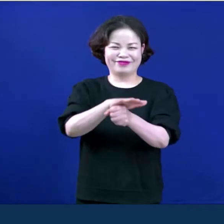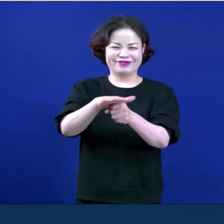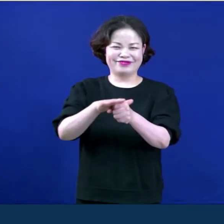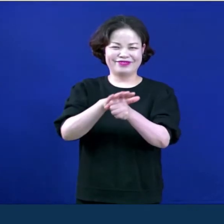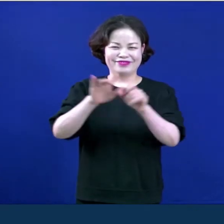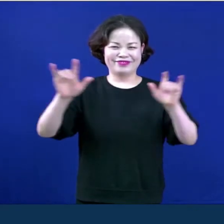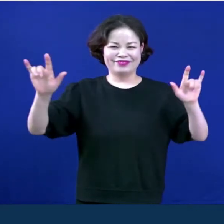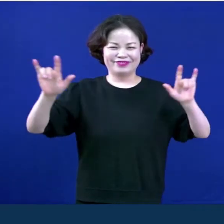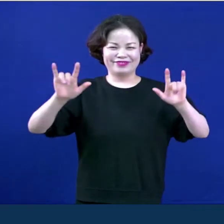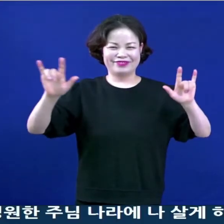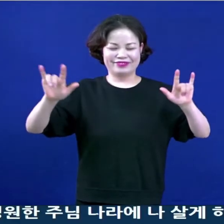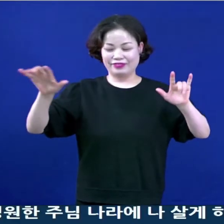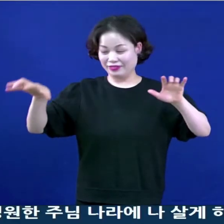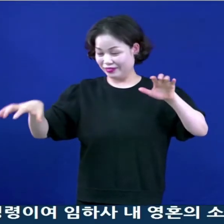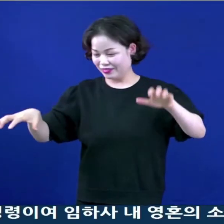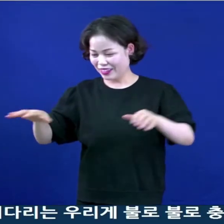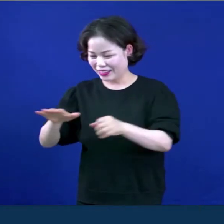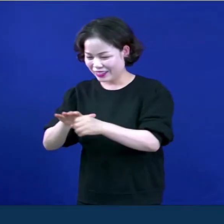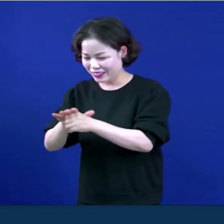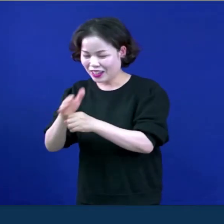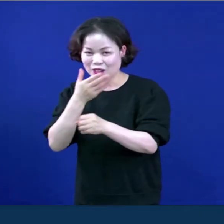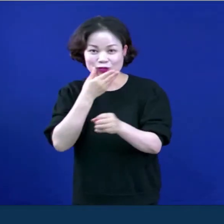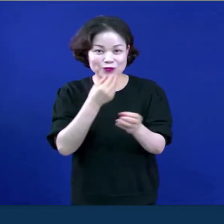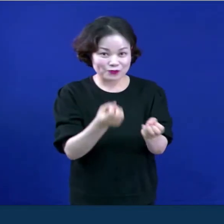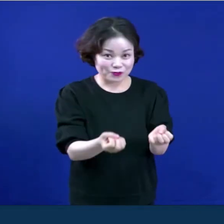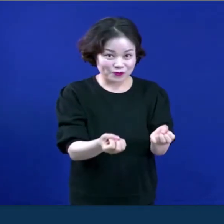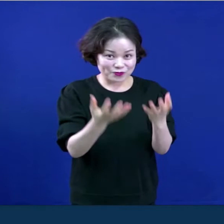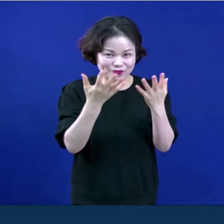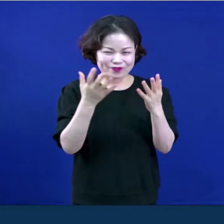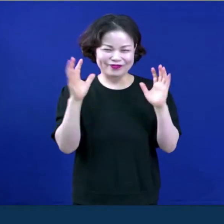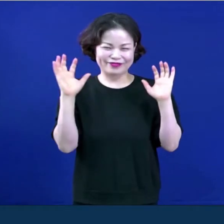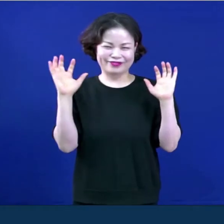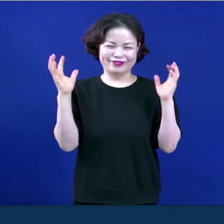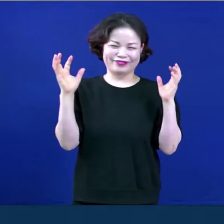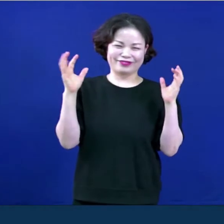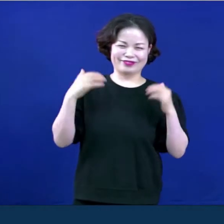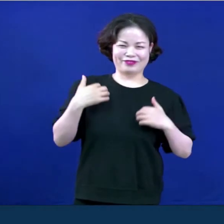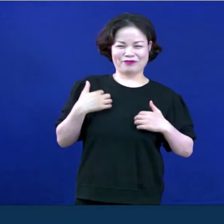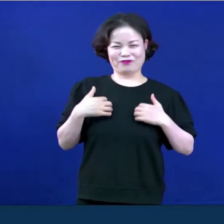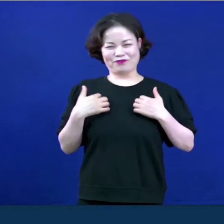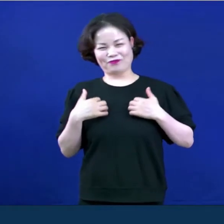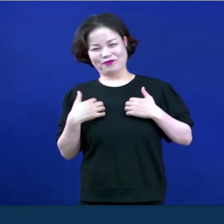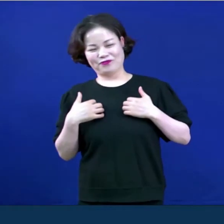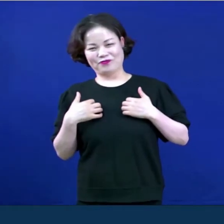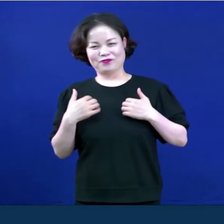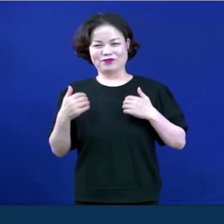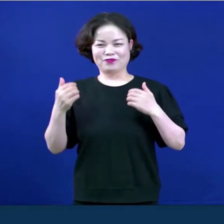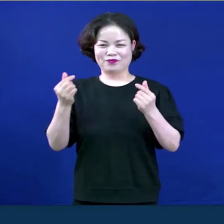사랑합니다. 좌우 옆에 분 사랑으로 축복해 주시고 환영해 주시기 바랍니다.